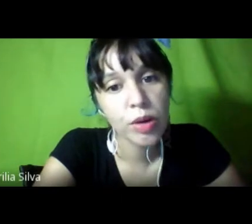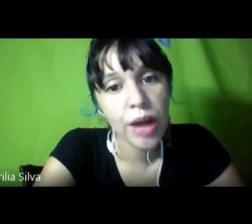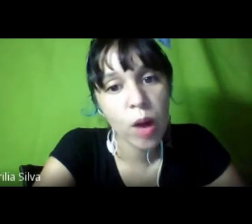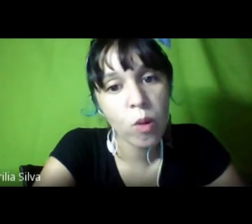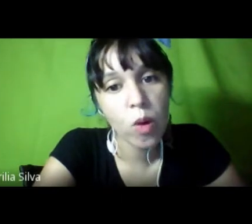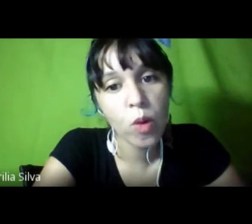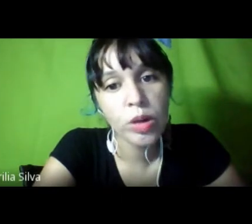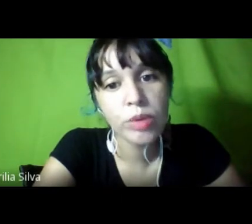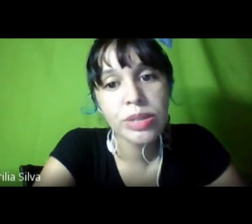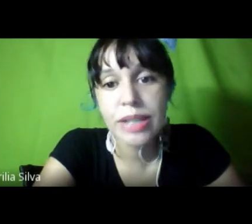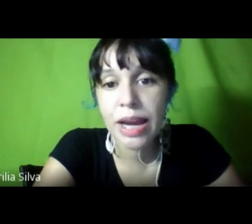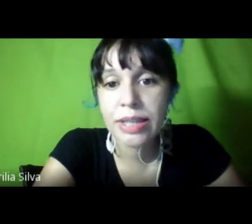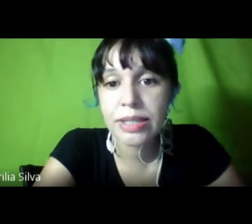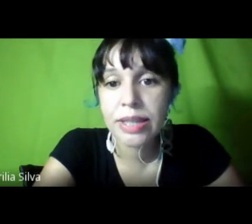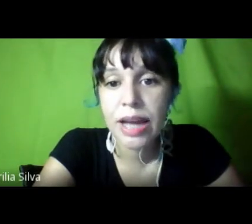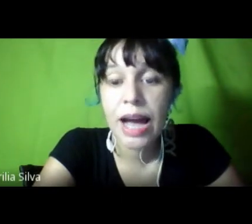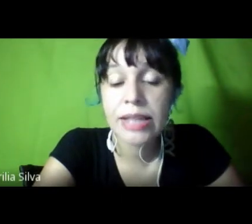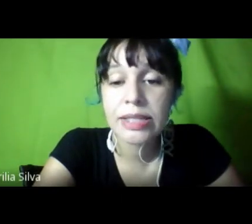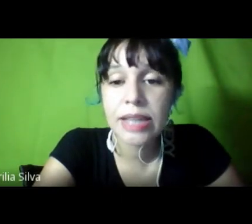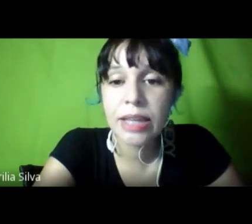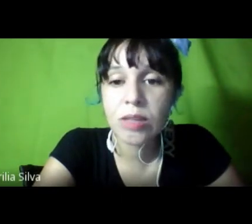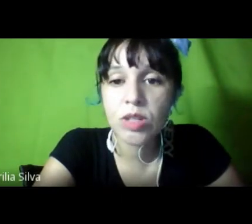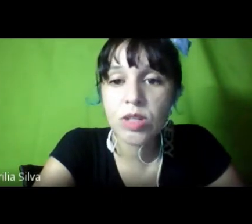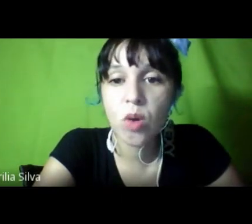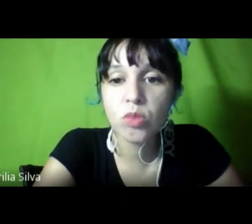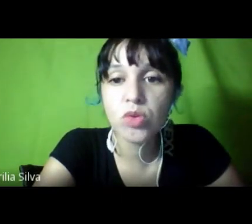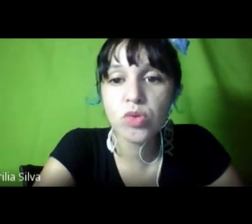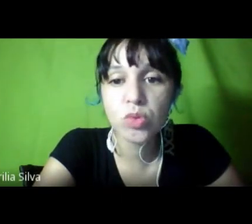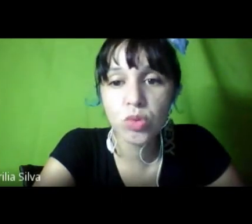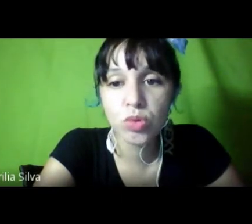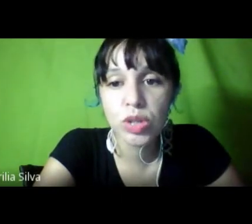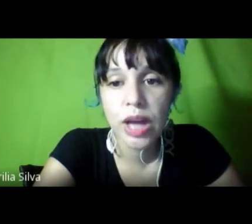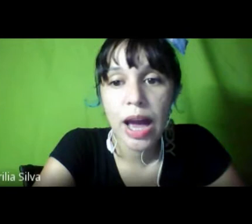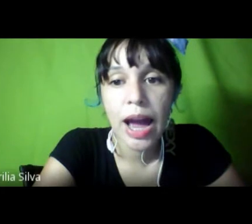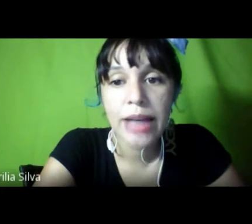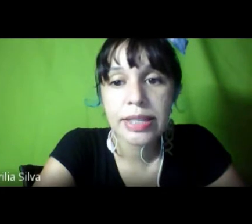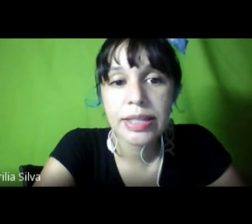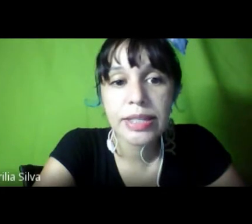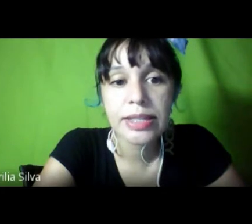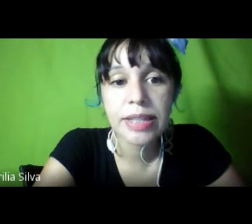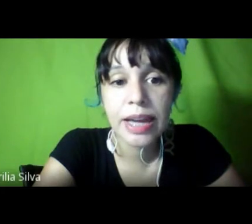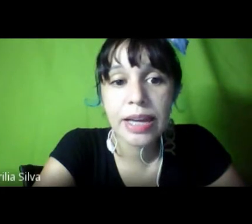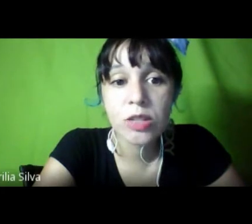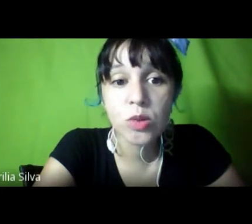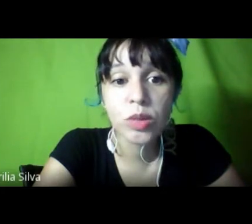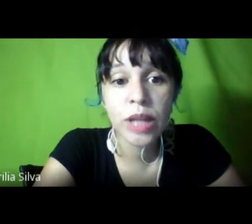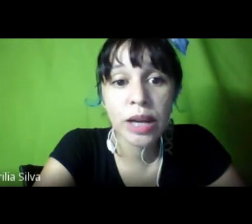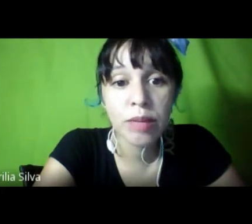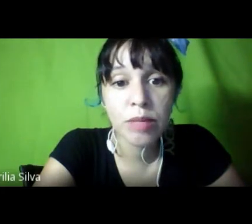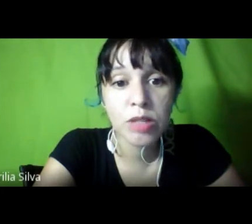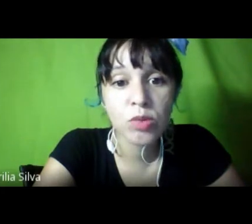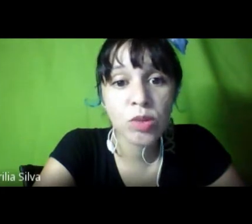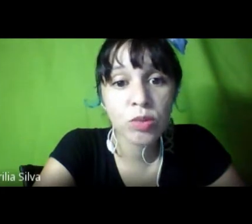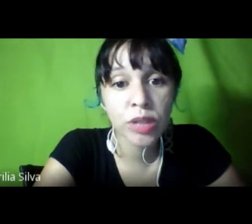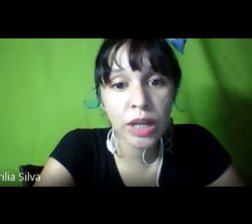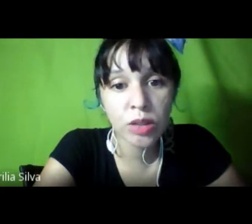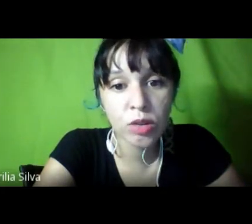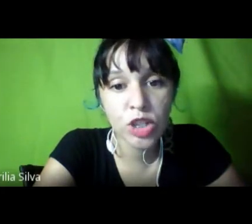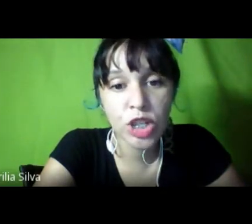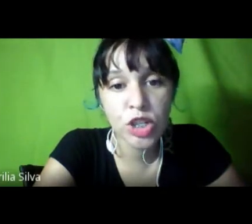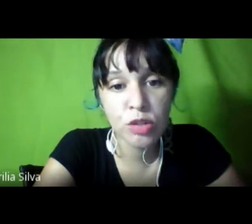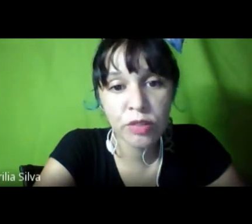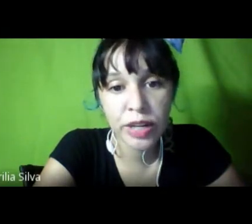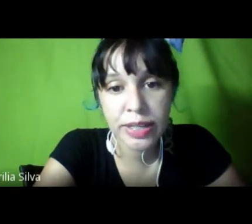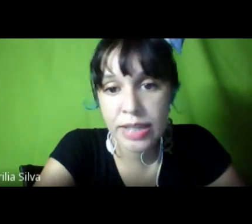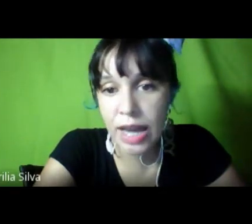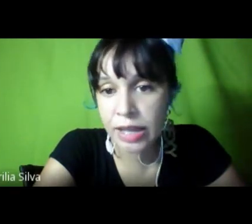a língua oral ou língua de sinais. Aceitam-se como surdos. A escrita segue a estrutura da Libras. Usam